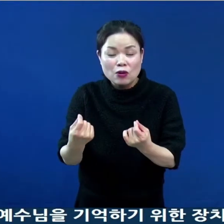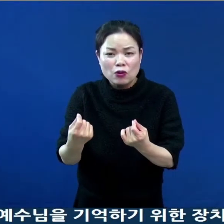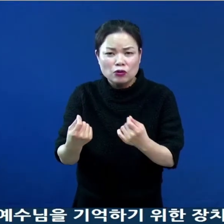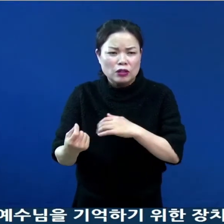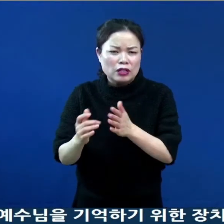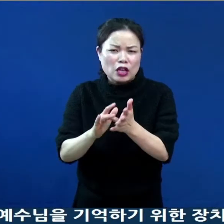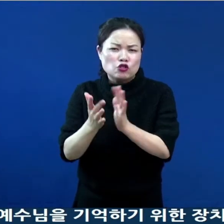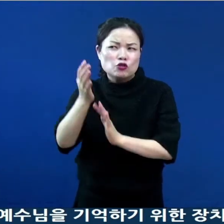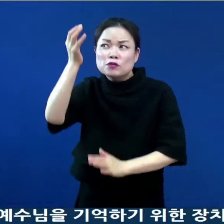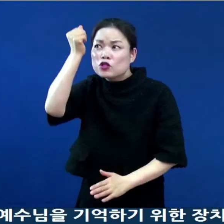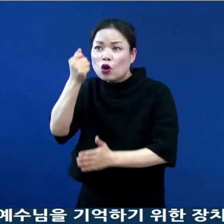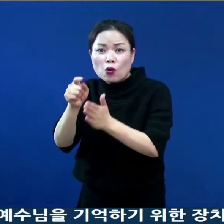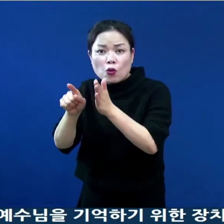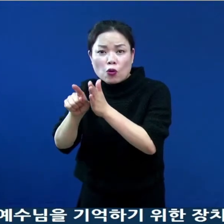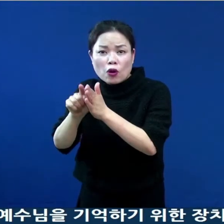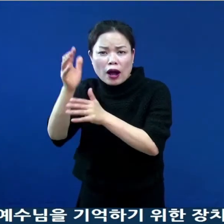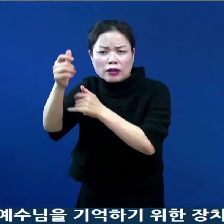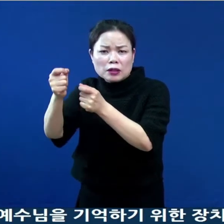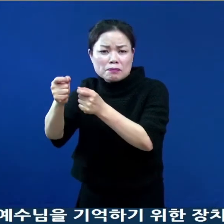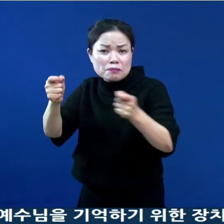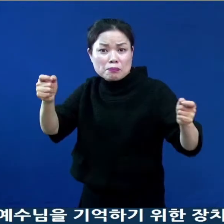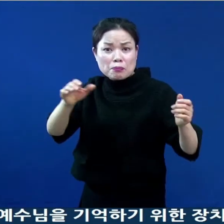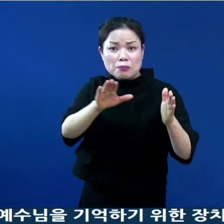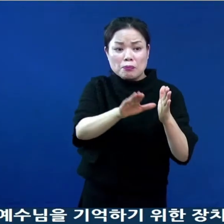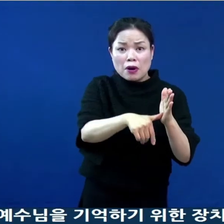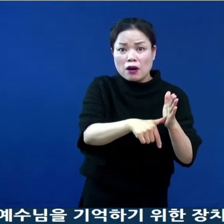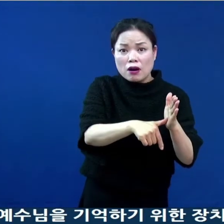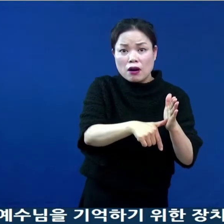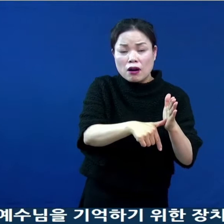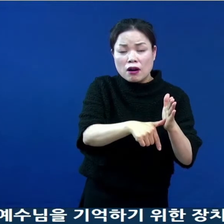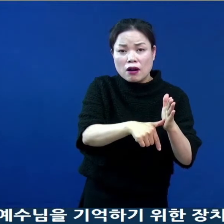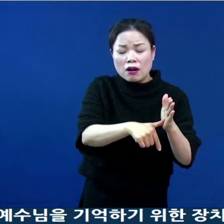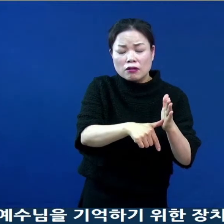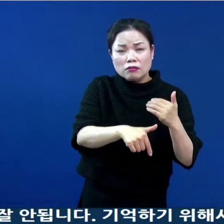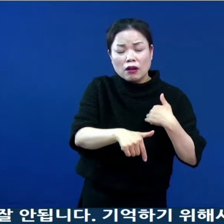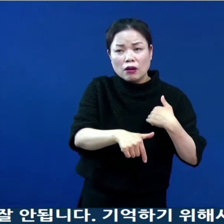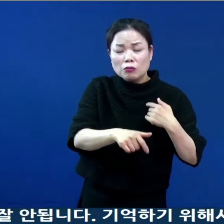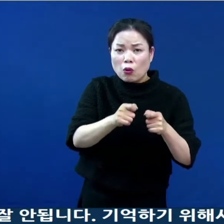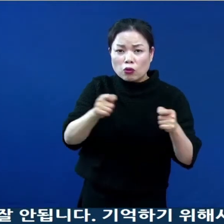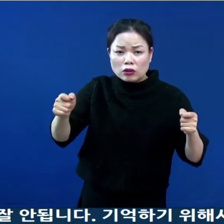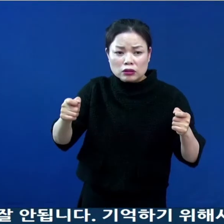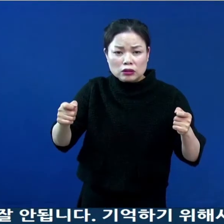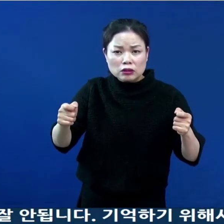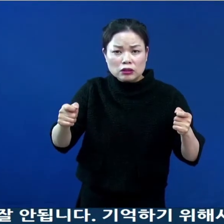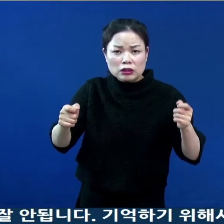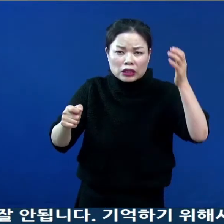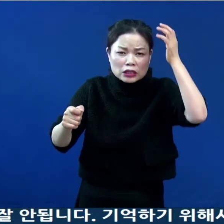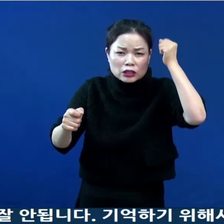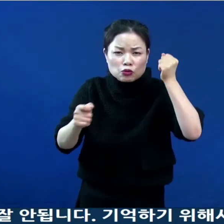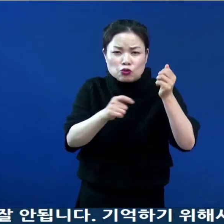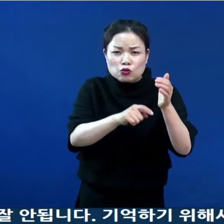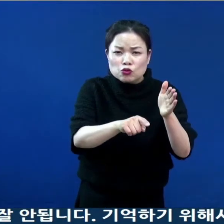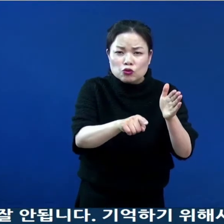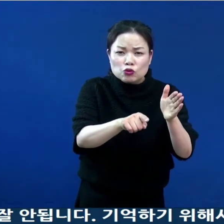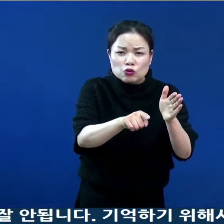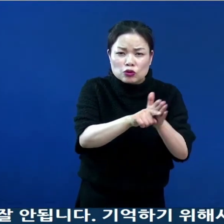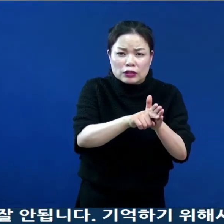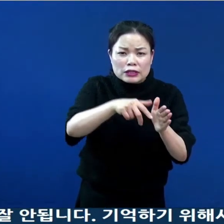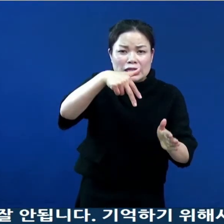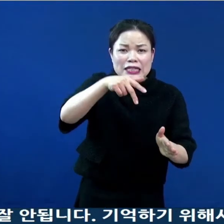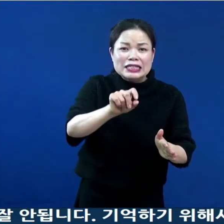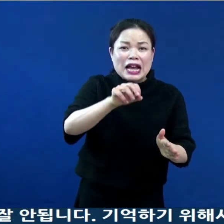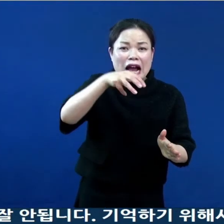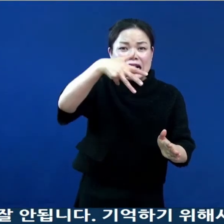위해서 하나님께로부터 멀어졌을 때 그 내가 멀어진 사실을 기억하게 하기 위한